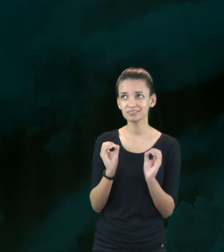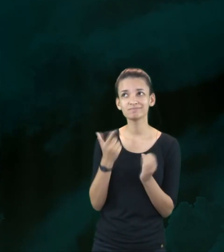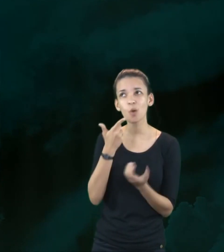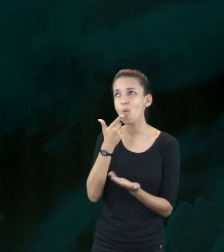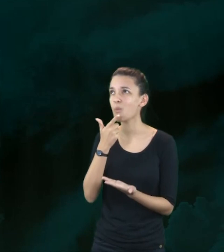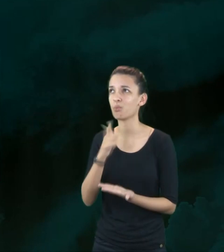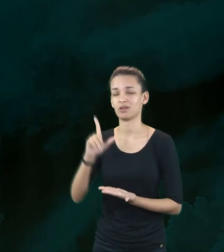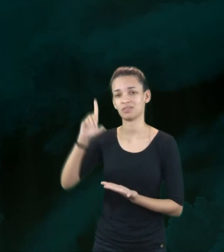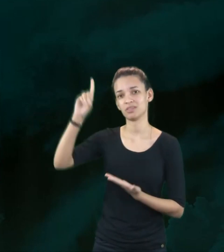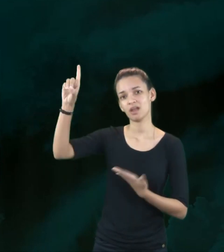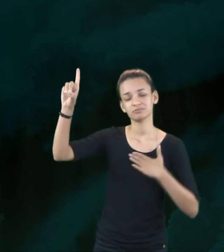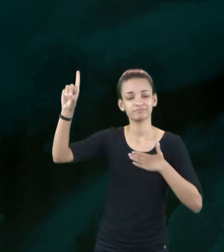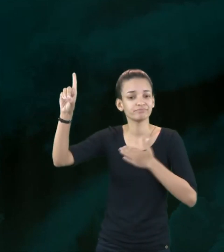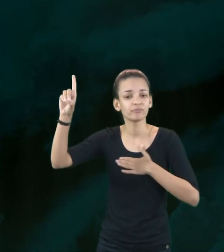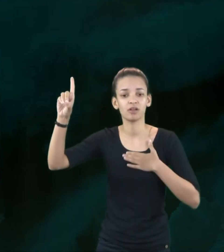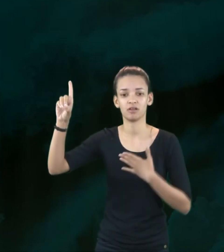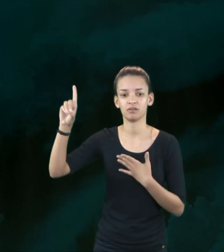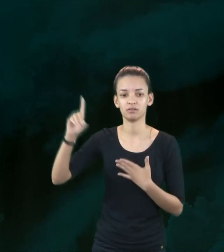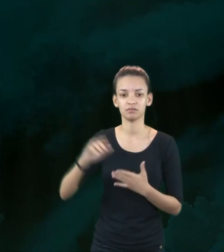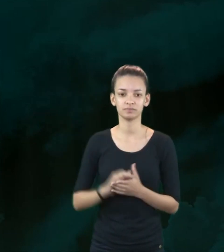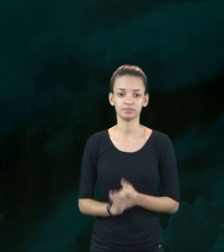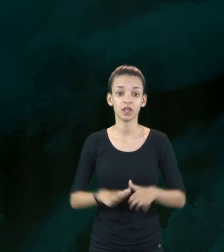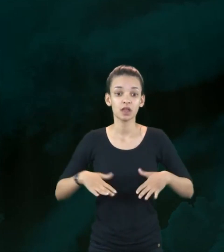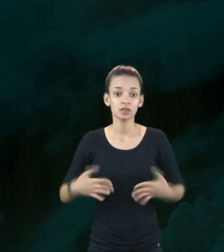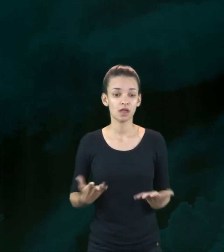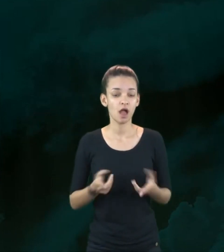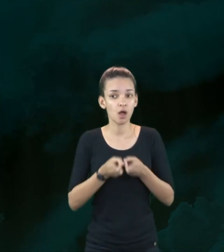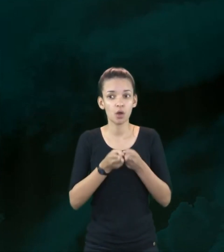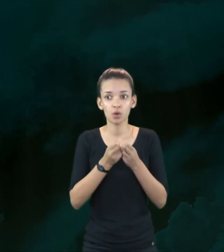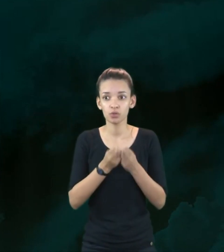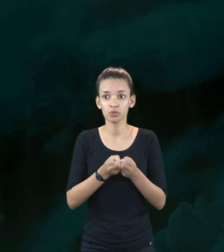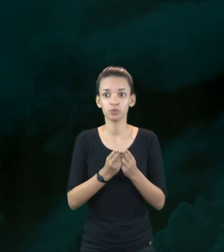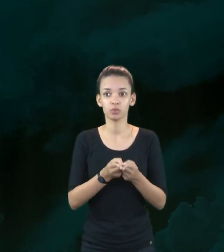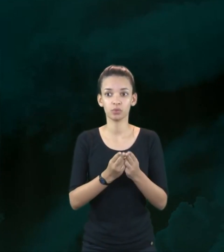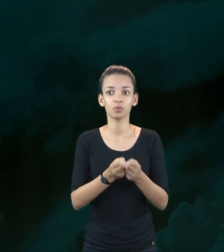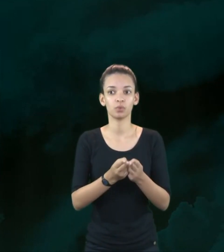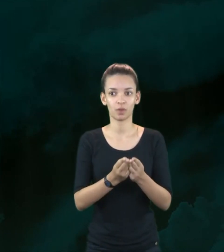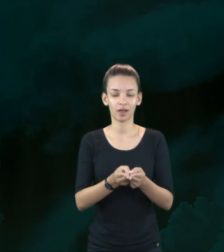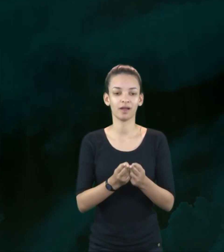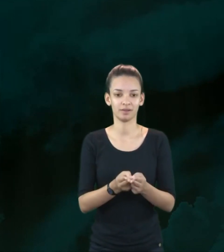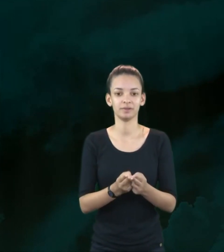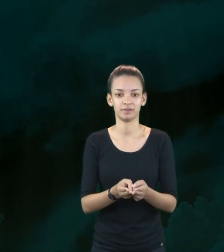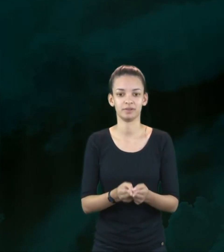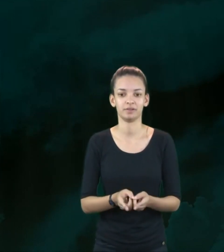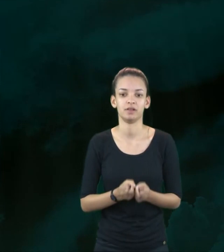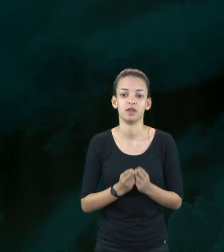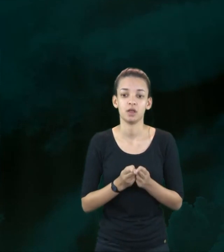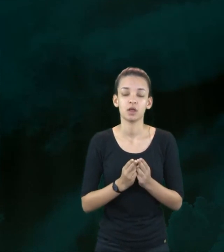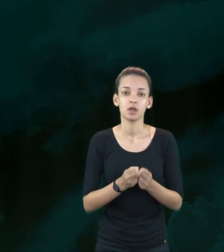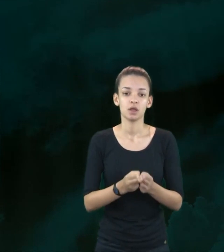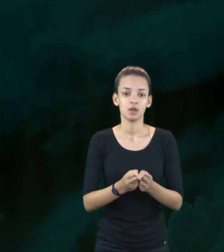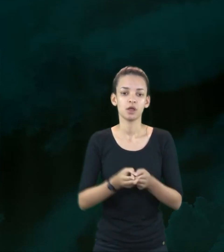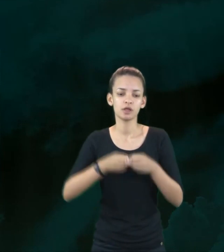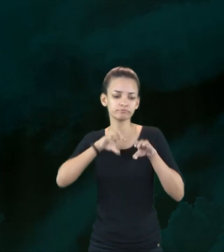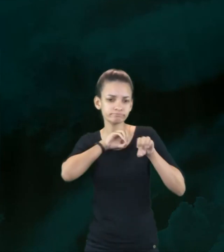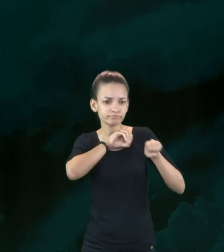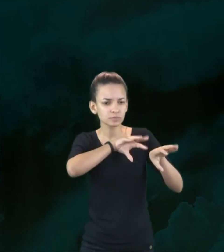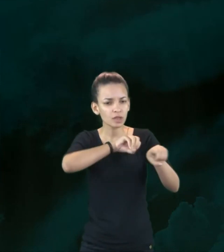fé, Noé, divinamente instruído acerca dos acontecimentos, tal, e